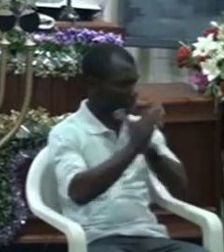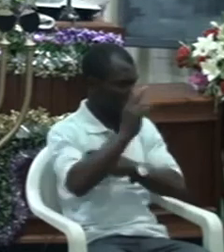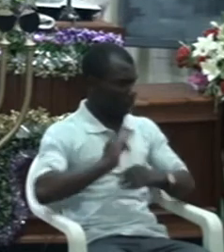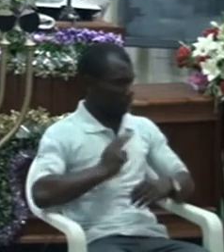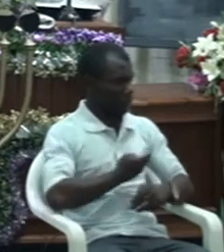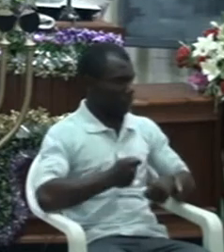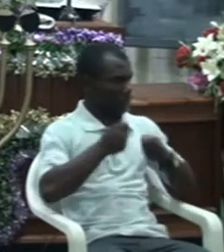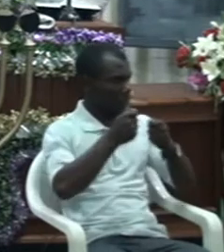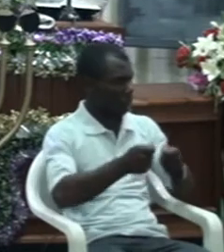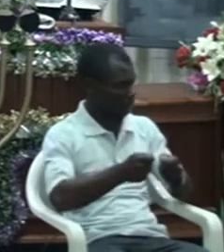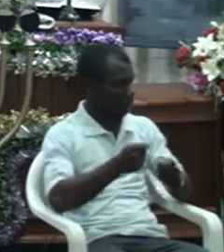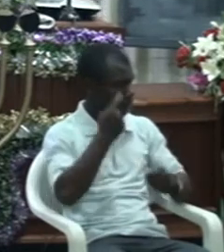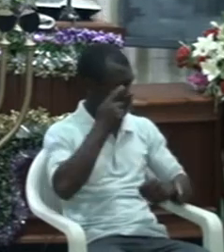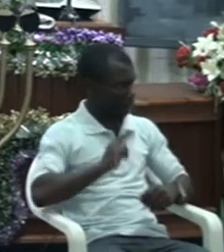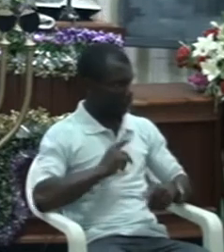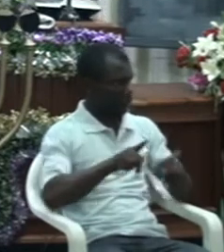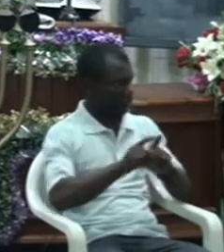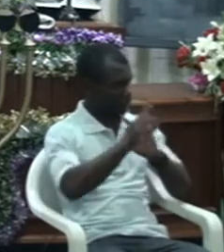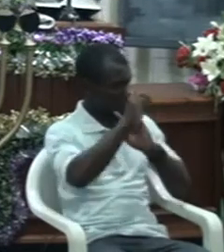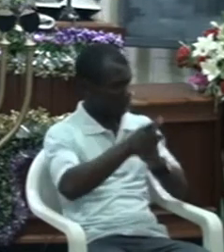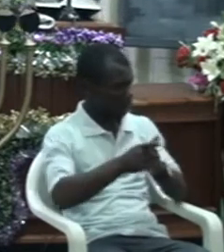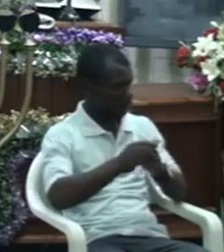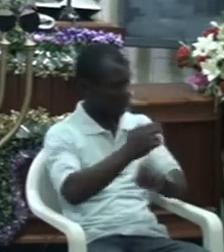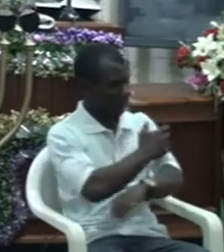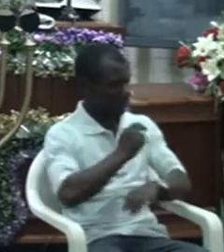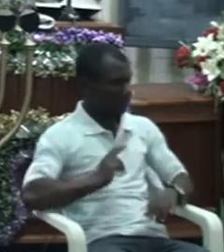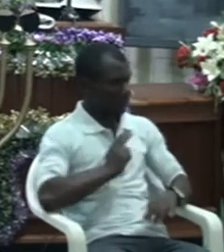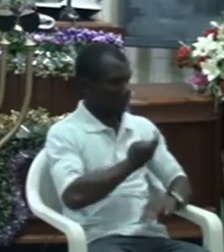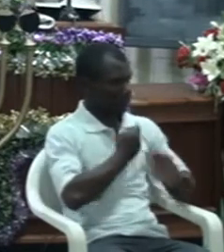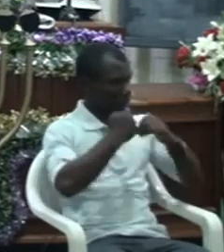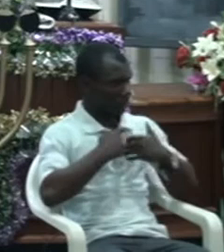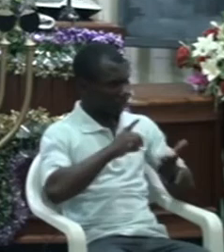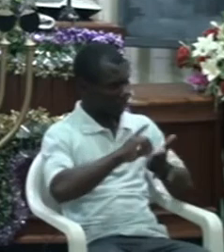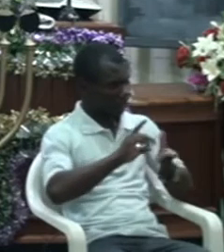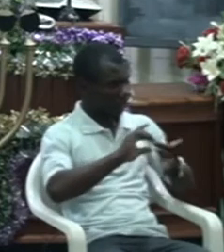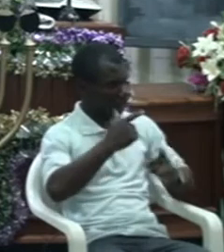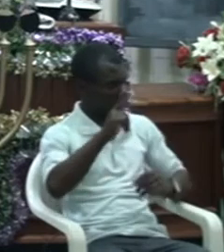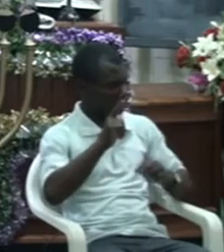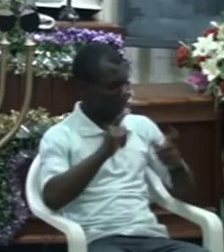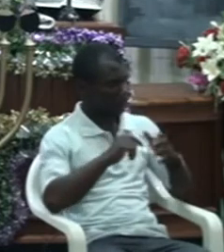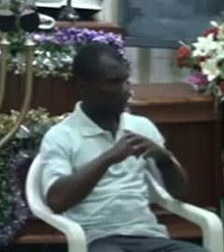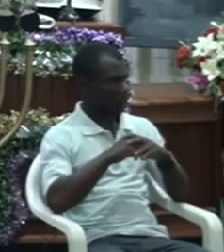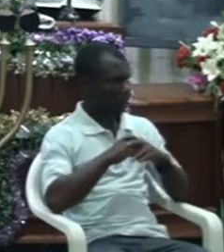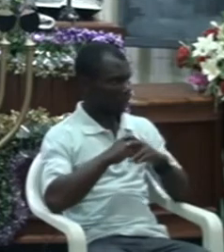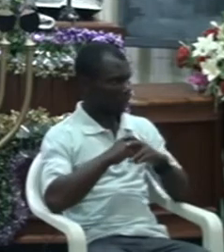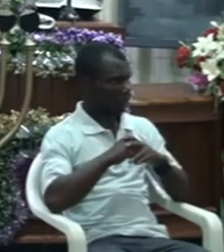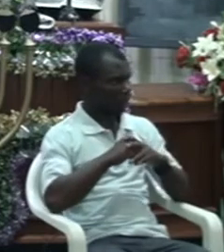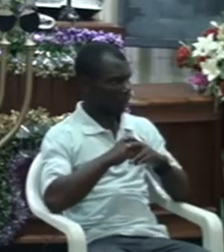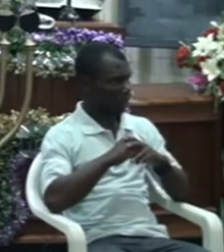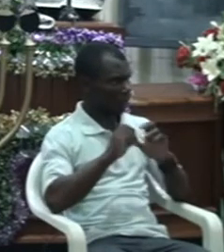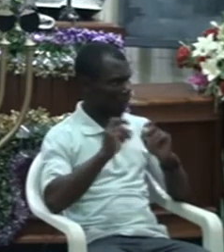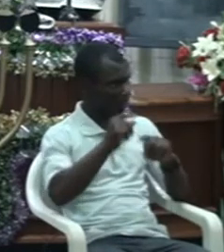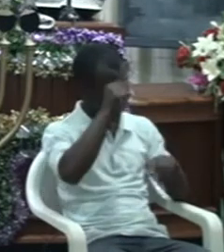eu comme don. Dieu le donne comme un don. Mais si c'est tout qu'on a droit, y a. Mais nous y avons un droit. Ok,